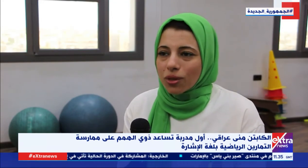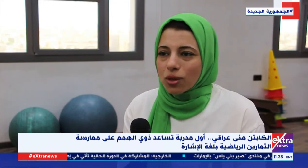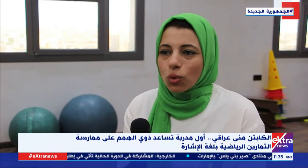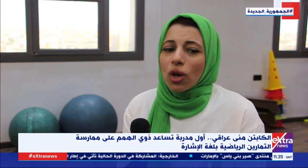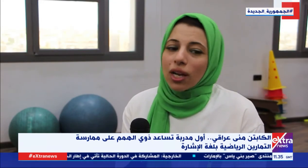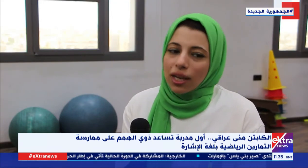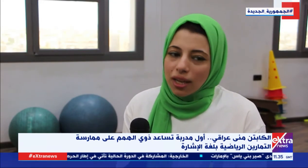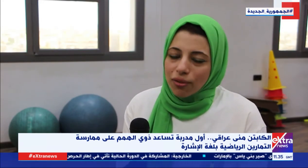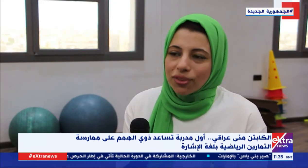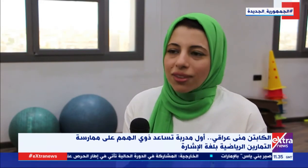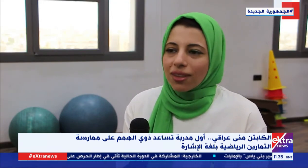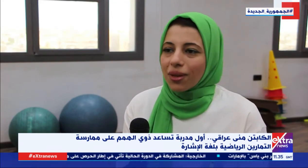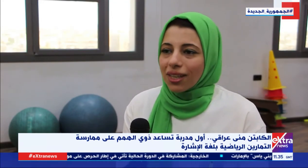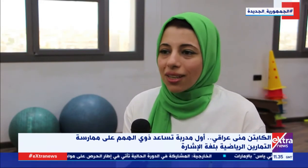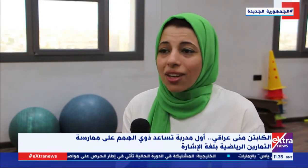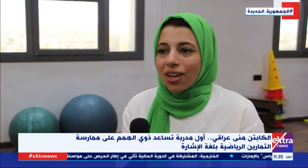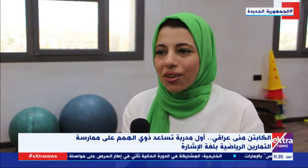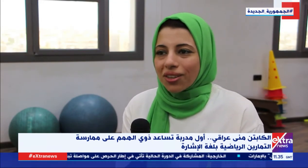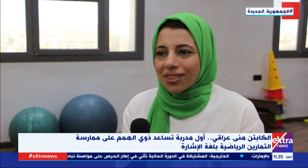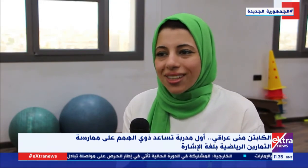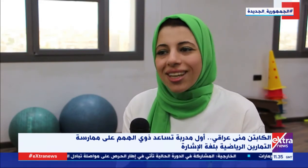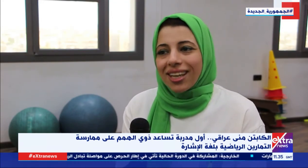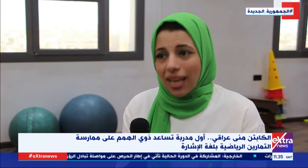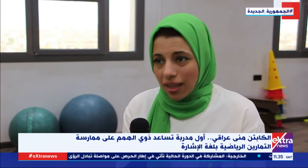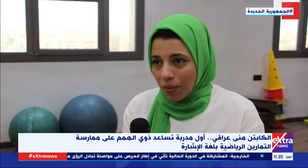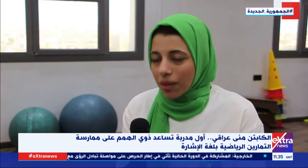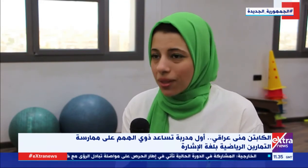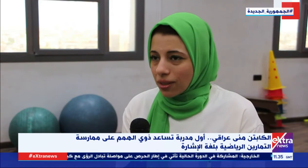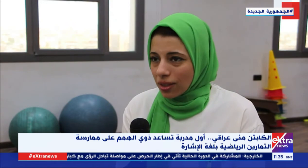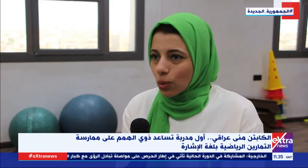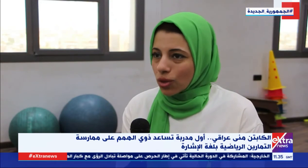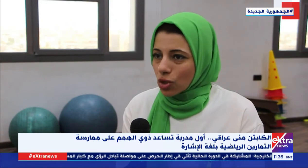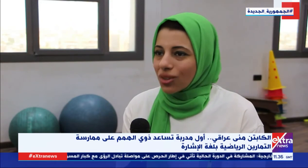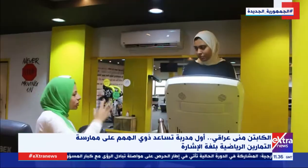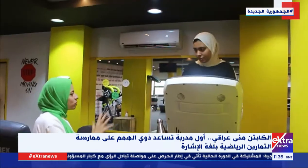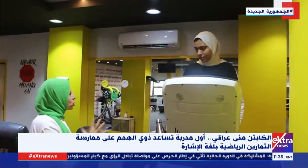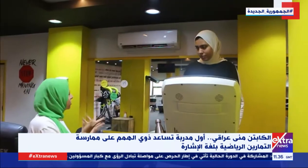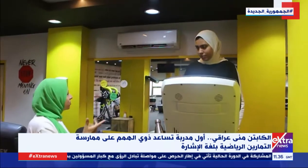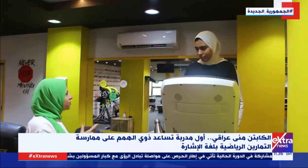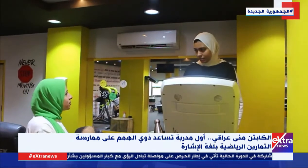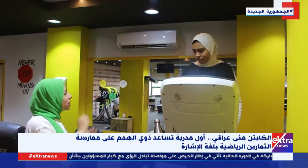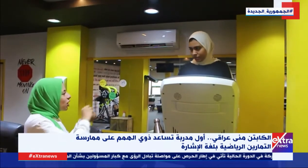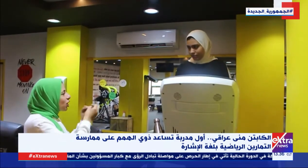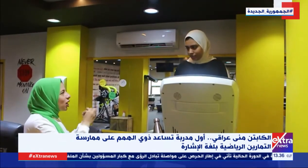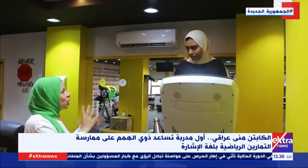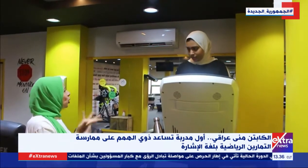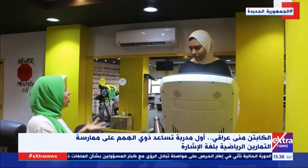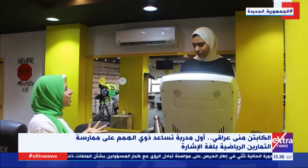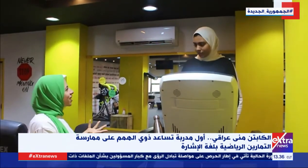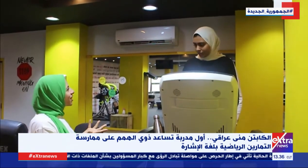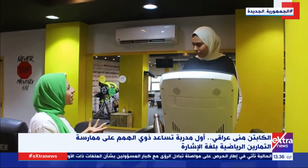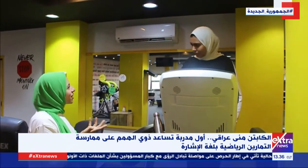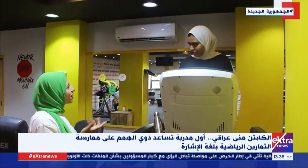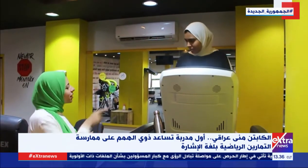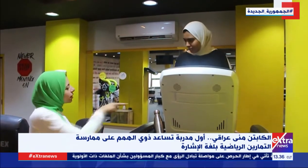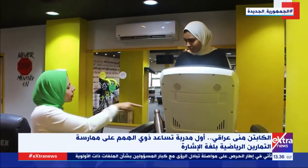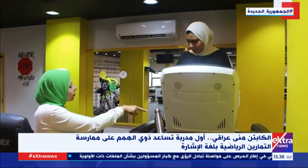ممارسته لكافة التمارين الرياضية، لا كمان بنديله نشاط تعليمي بسيط بيختلف كل حصة عن الحصة اللي